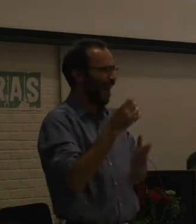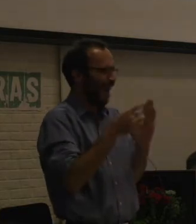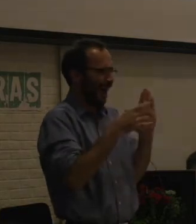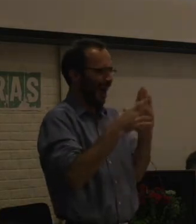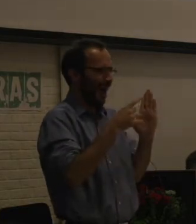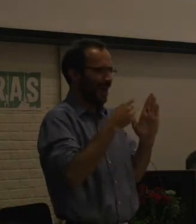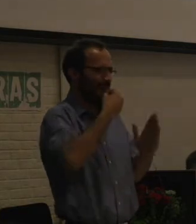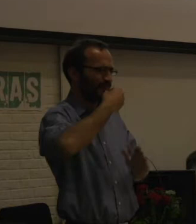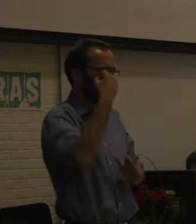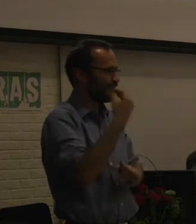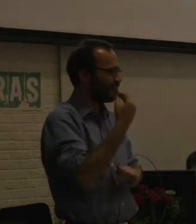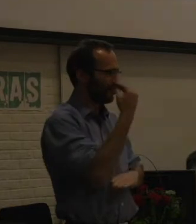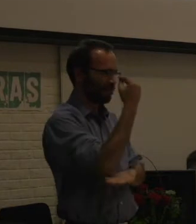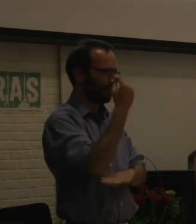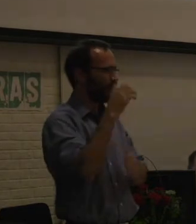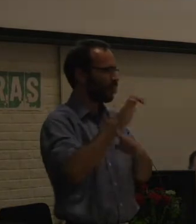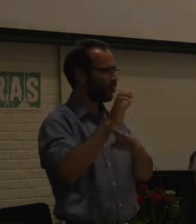Benlliure, con el que contamos en la ciudad de Madrid.